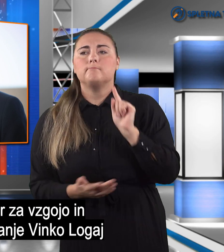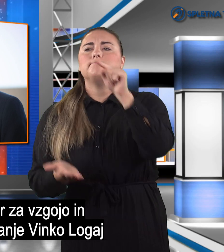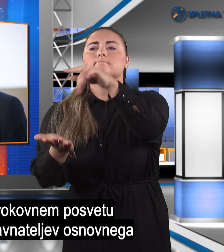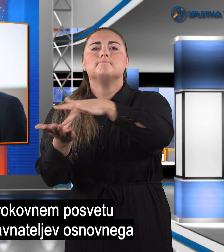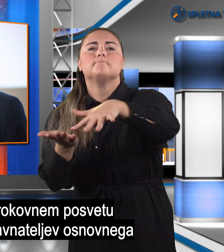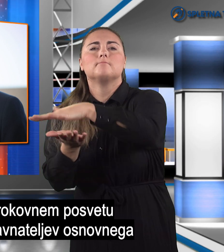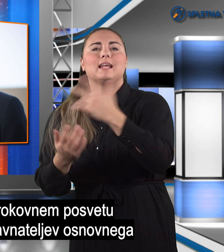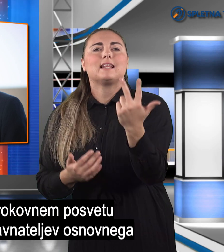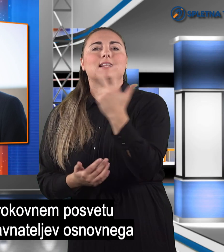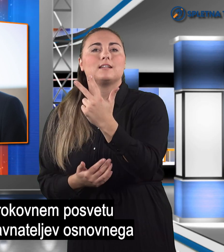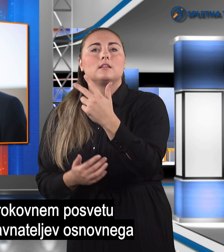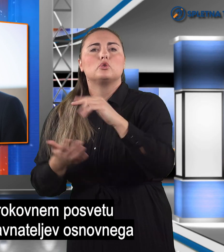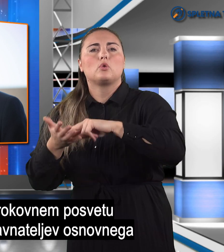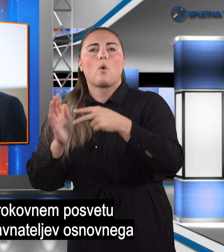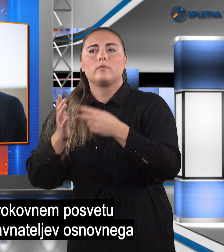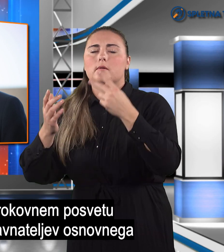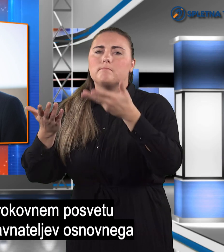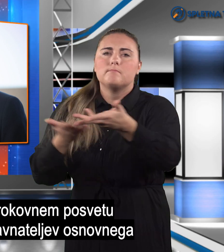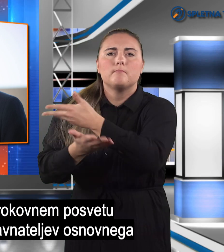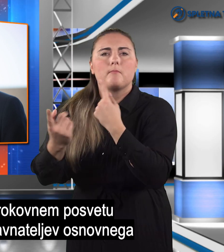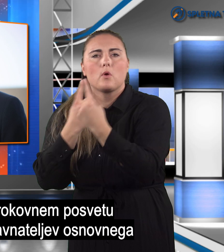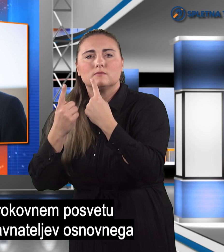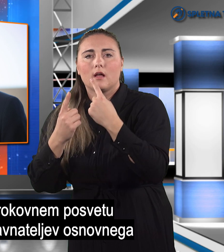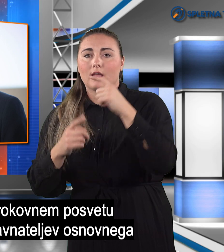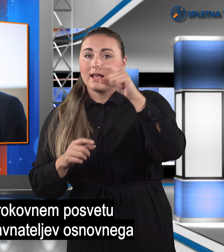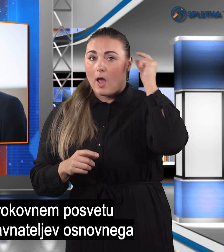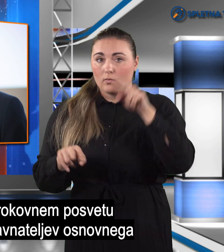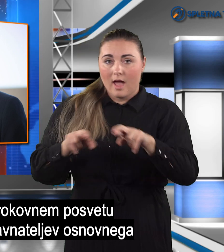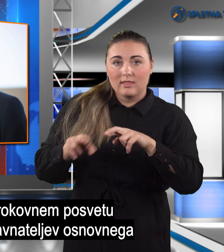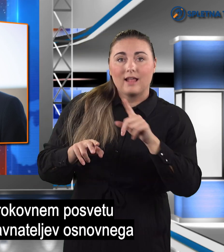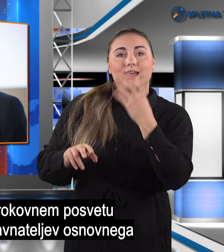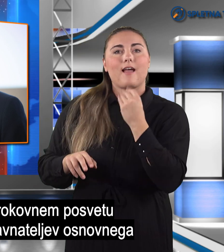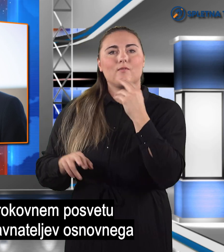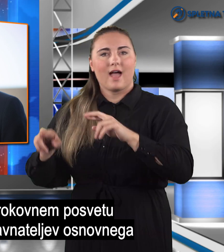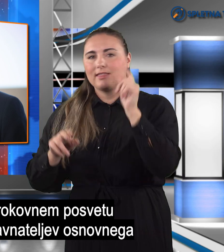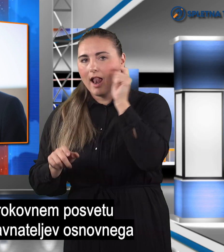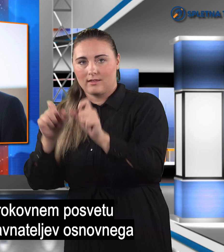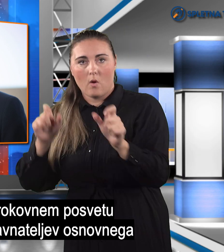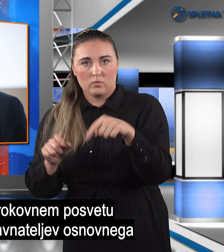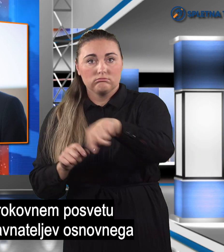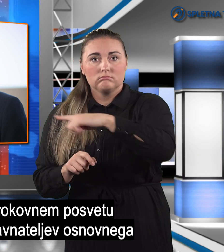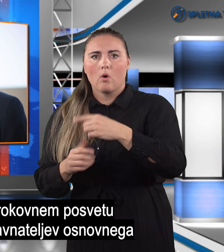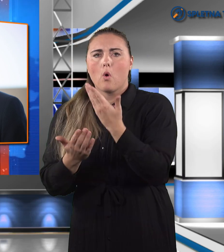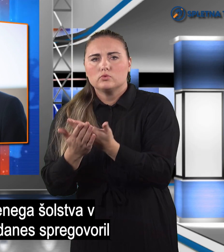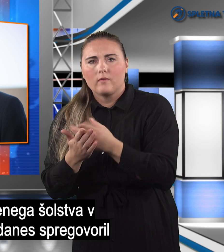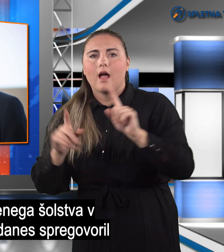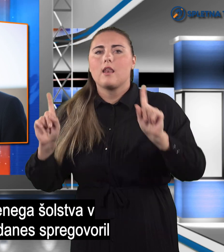33. strokovnem posvetu ravnateljic in ravnateljev osnovnega in glasbenega šolstva v Portorožu danes spregovoril